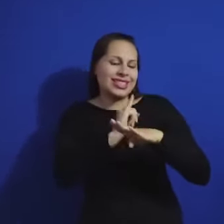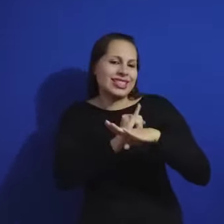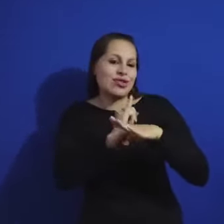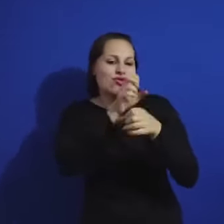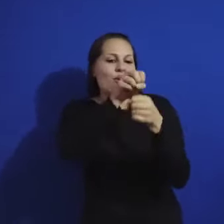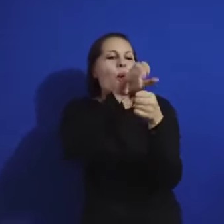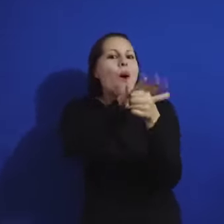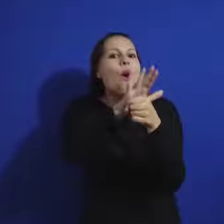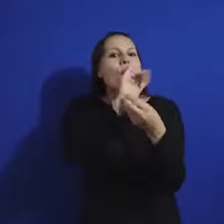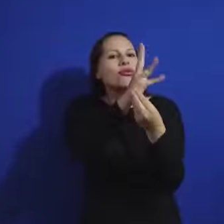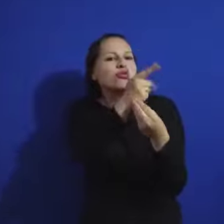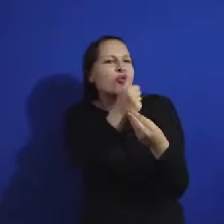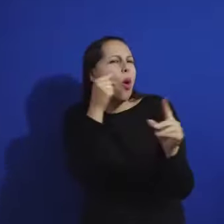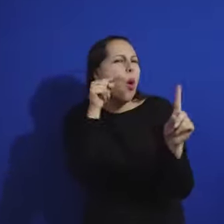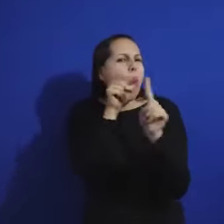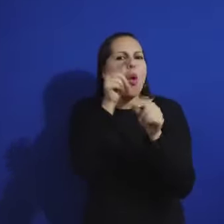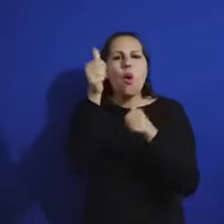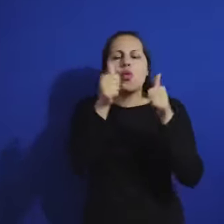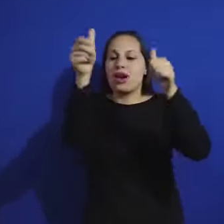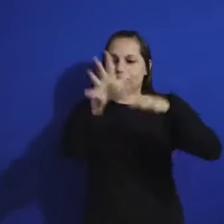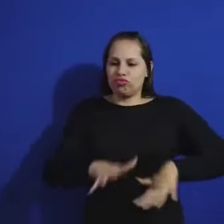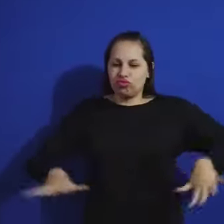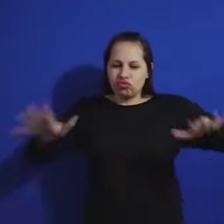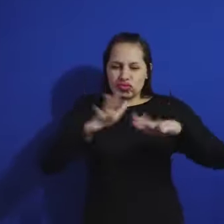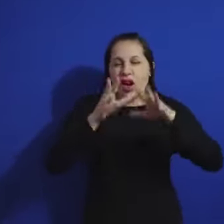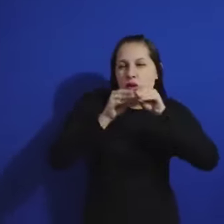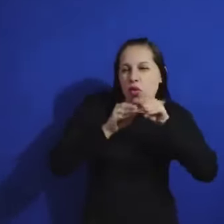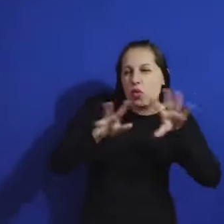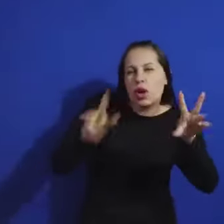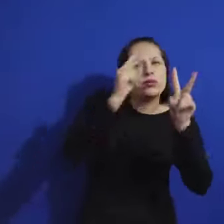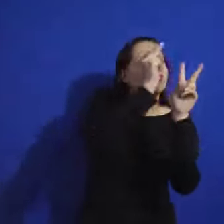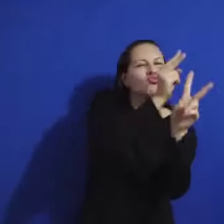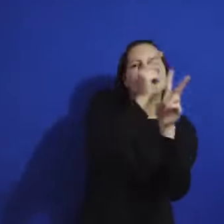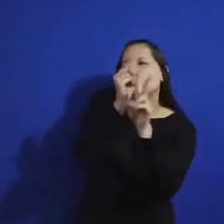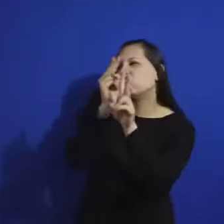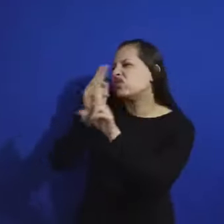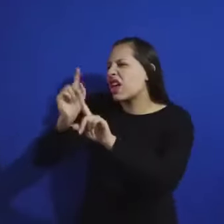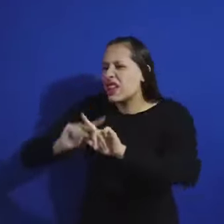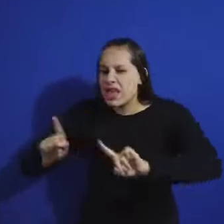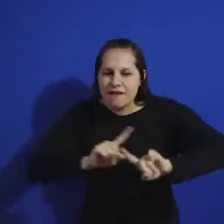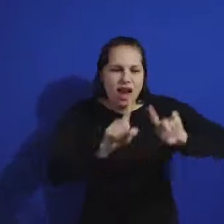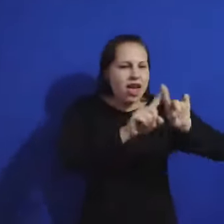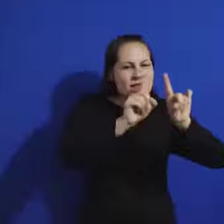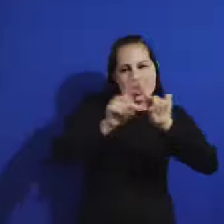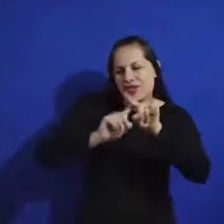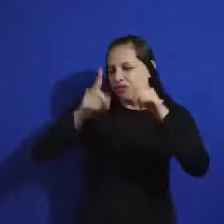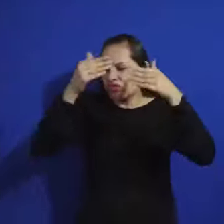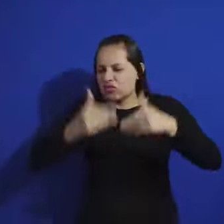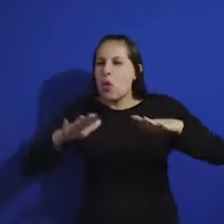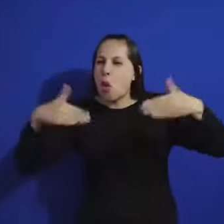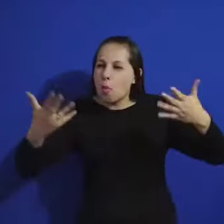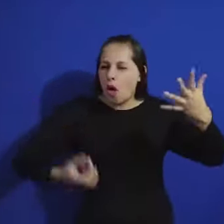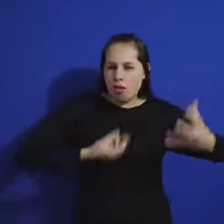crear un espacio para descubrir difundir y reconocer las diferentes voces de las personas con discapacidad visual auditiva cognitiva